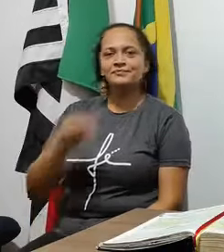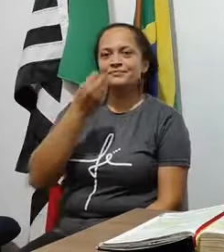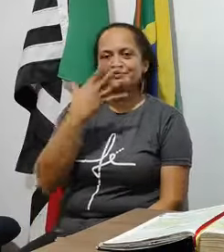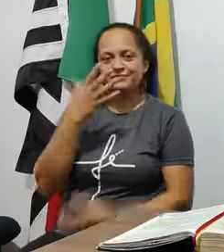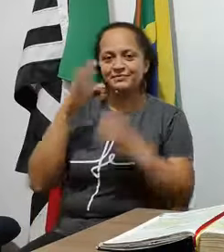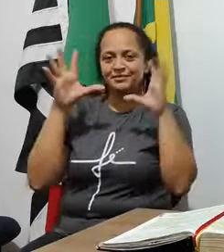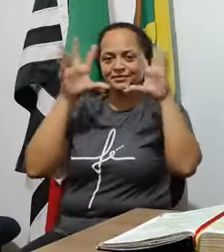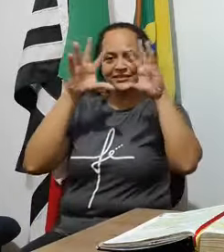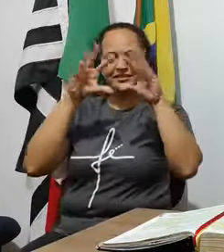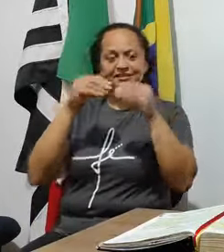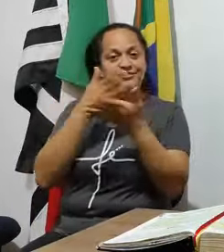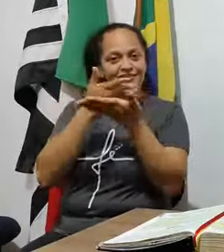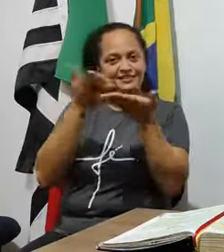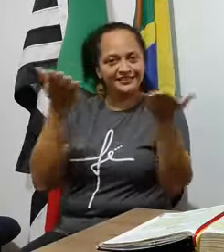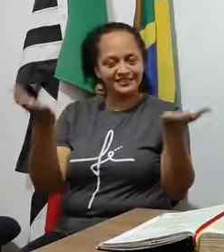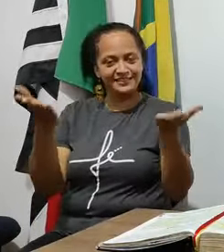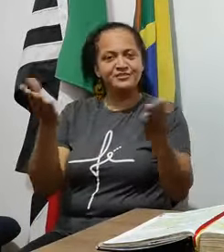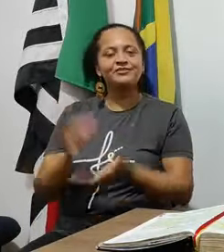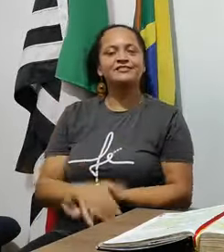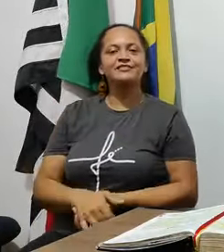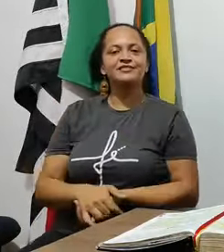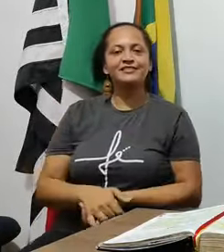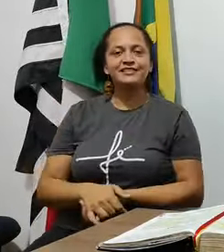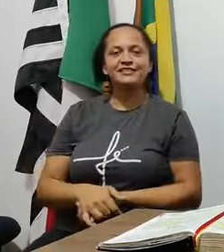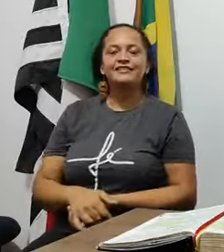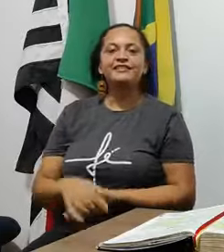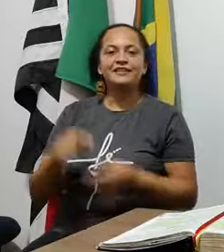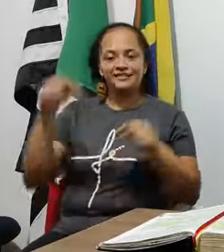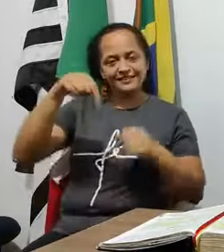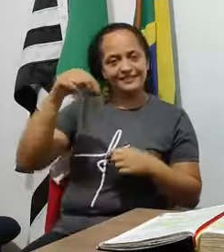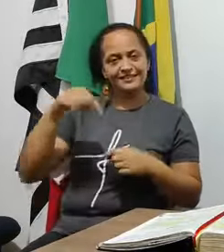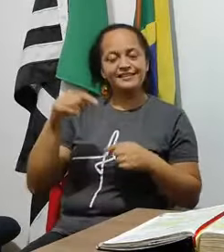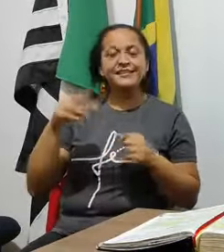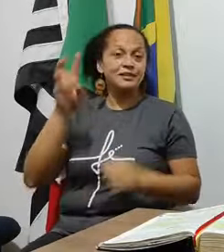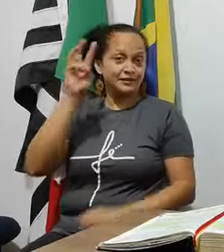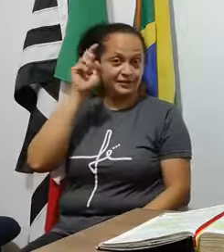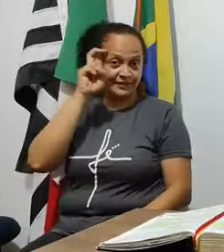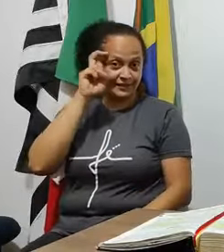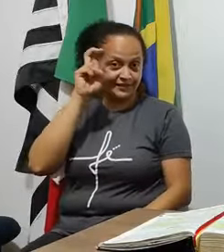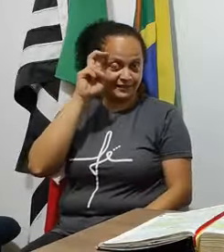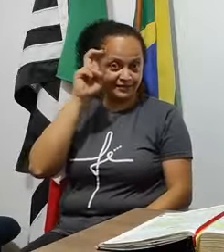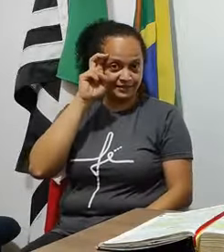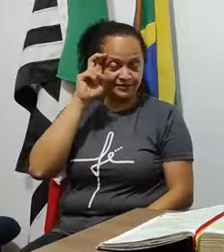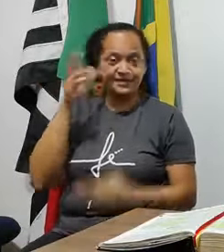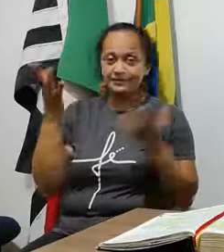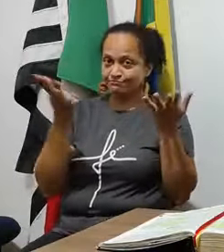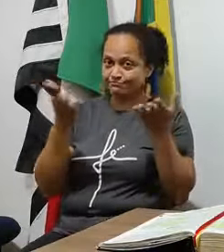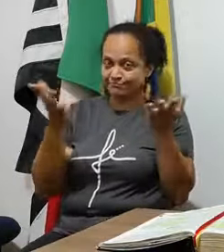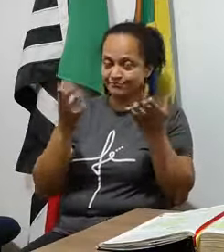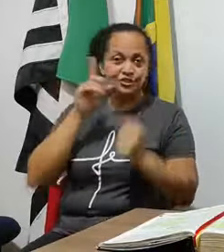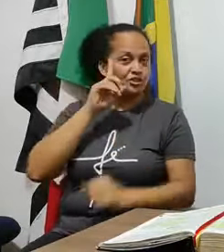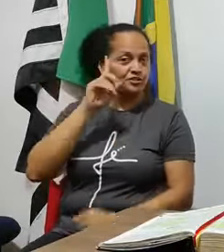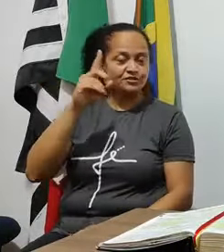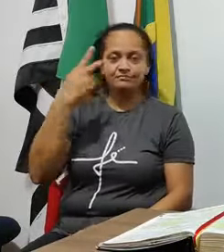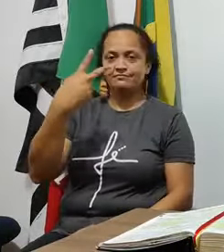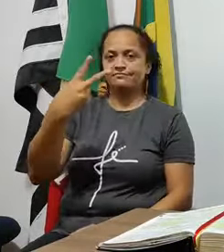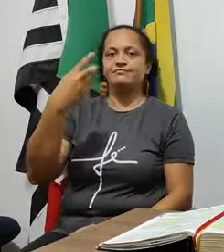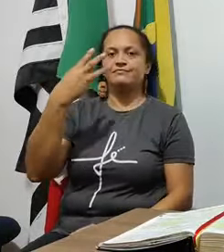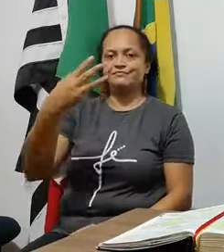Boa noite, meus amados irmãos. Estamos aqui nessa quinta-feira, dia 23